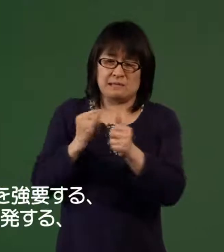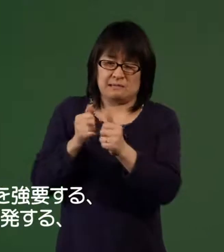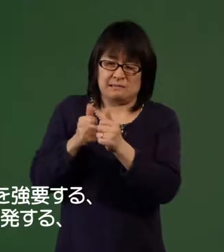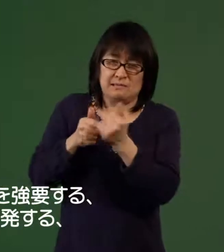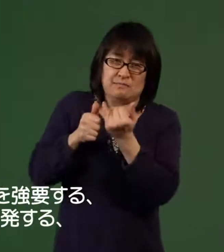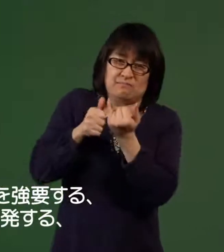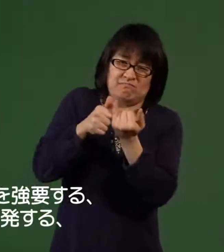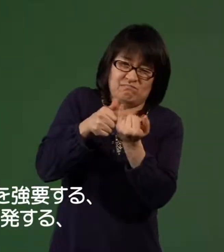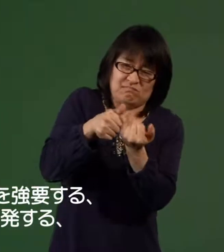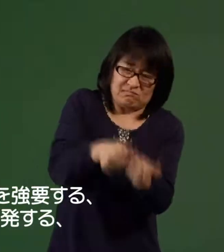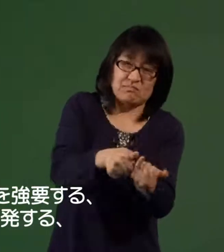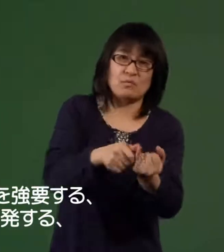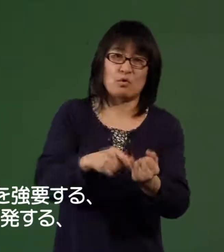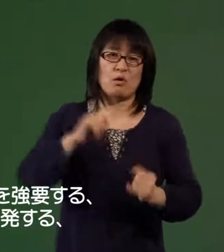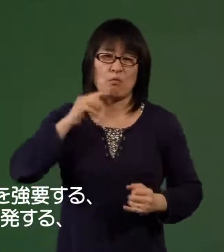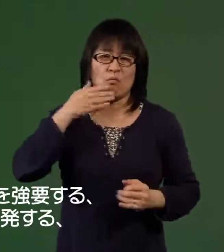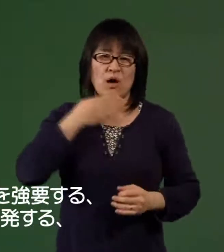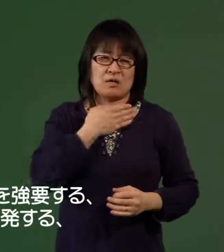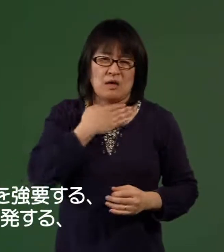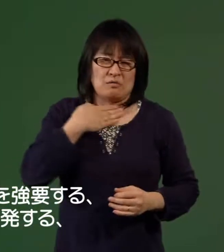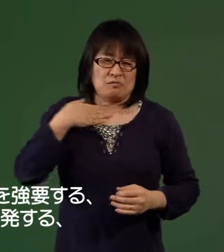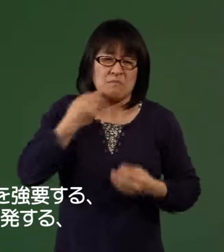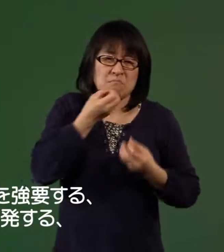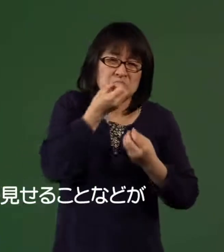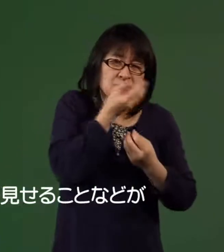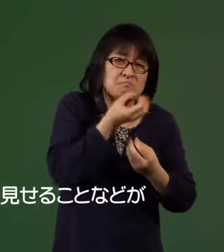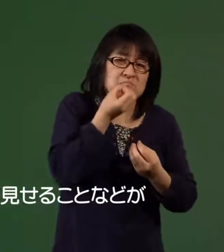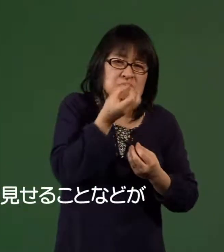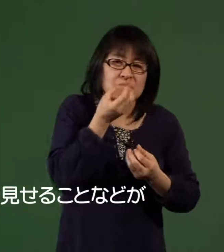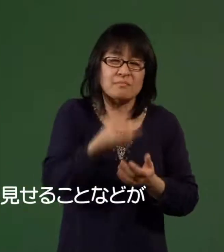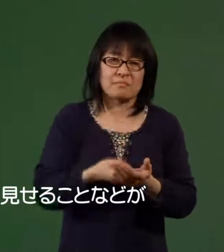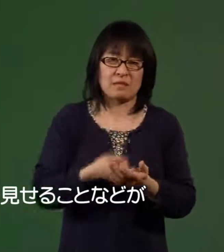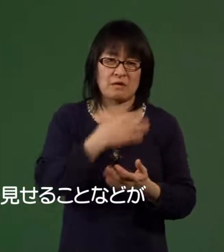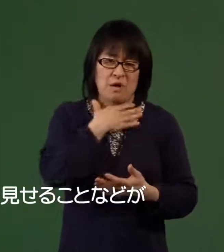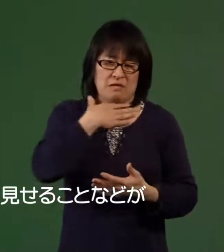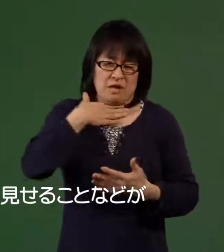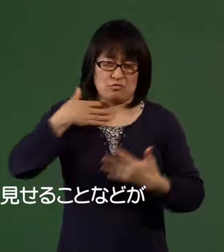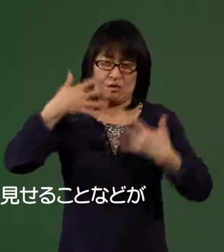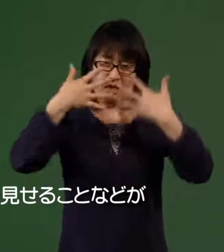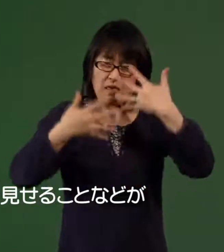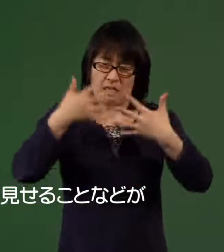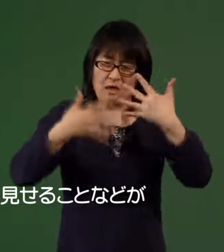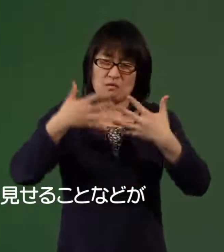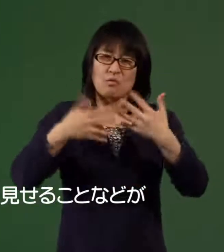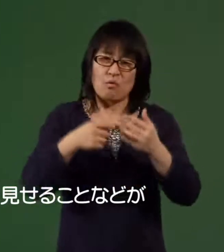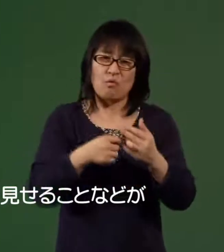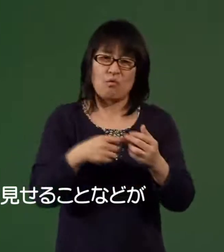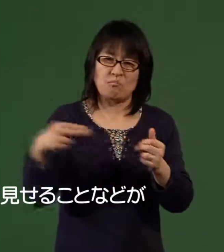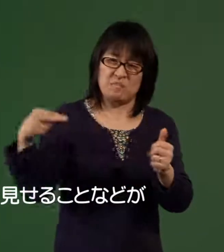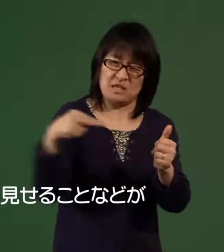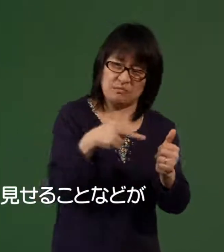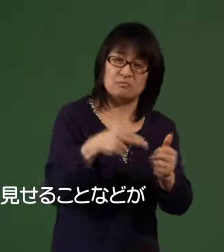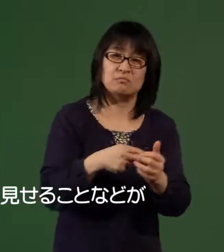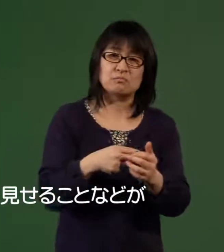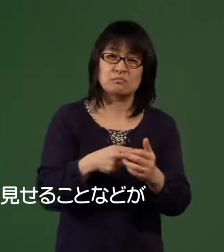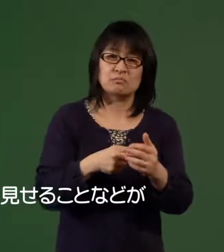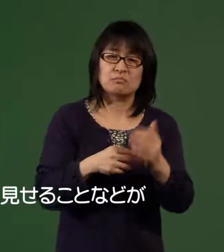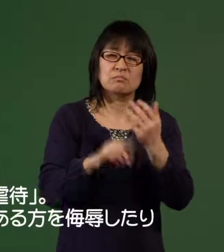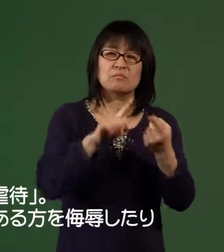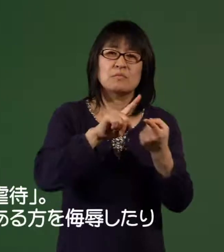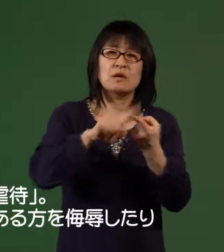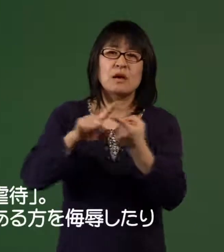を強要するわいせつな言葉を発するわいせつな映像を見せるなどが該当します